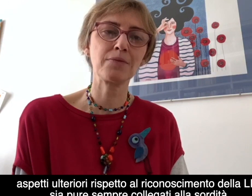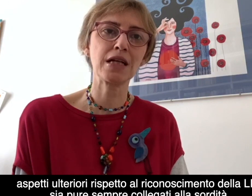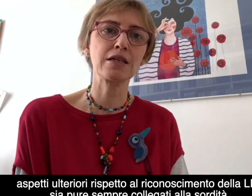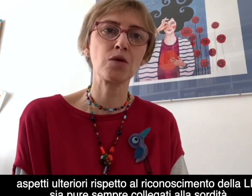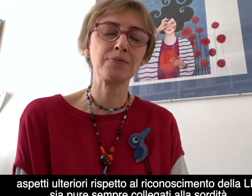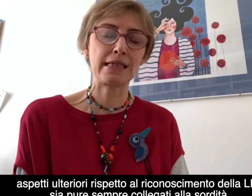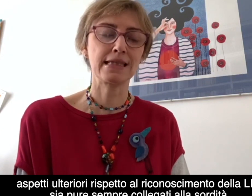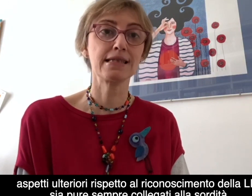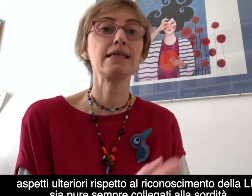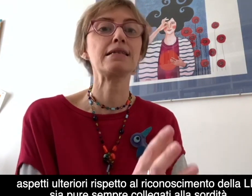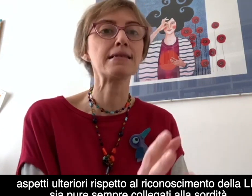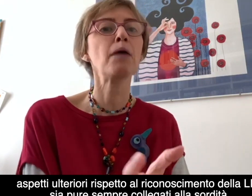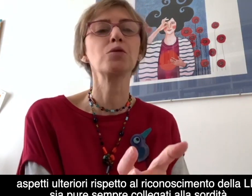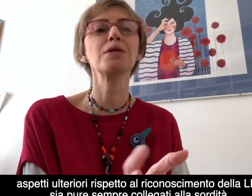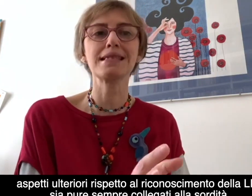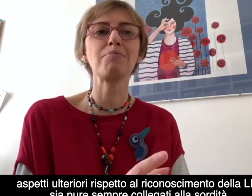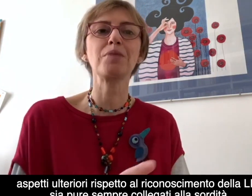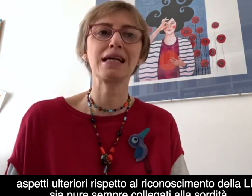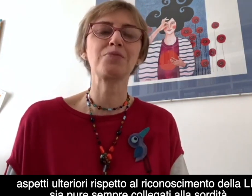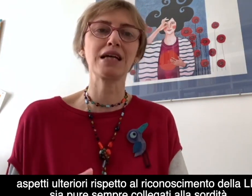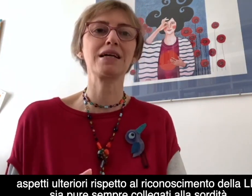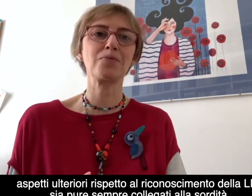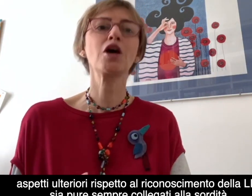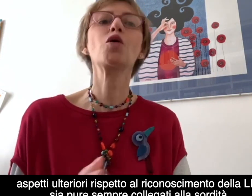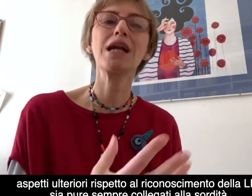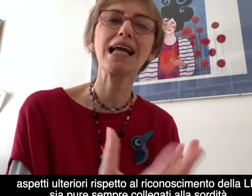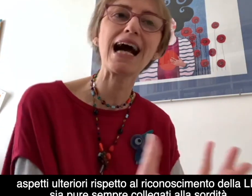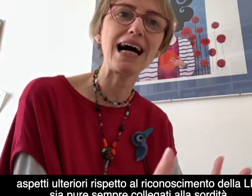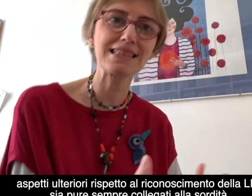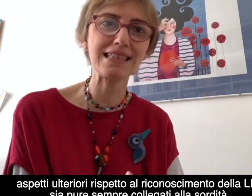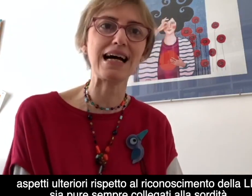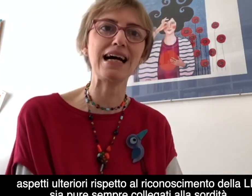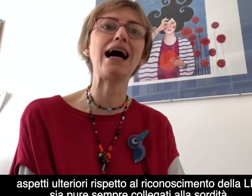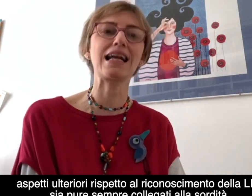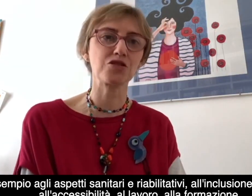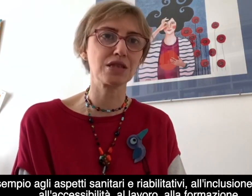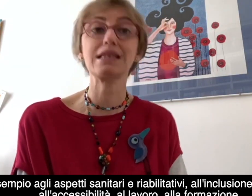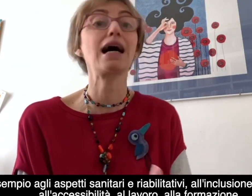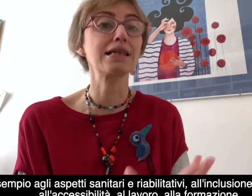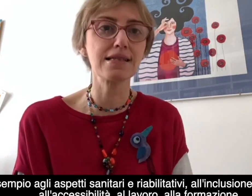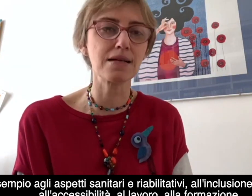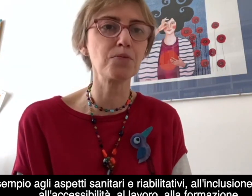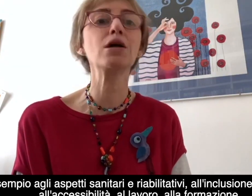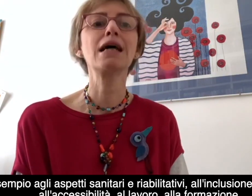lingua dei segni sia pure sempre collegati alla sordità ad esempio agli